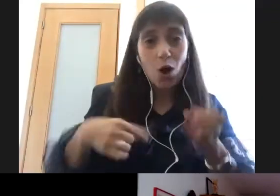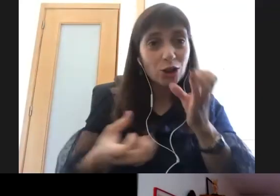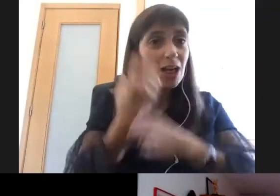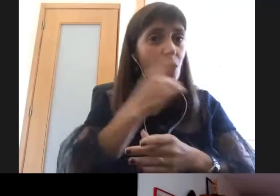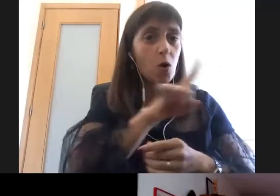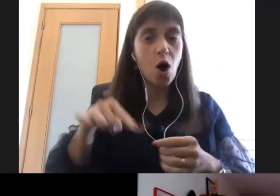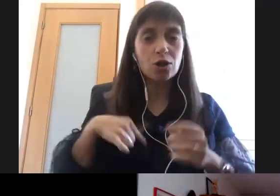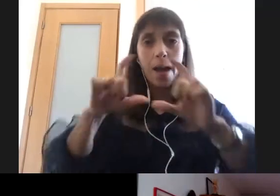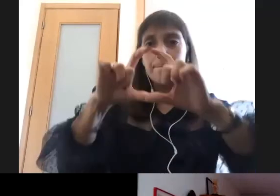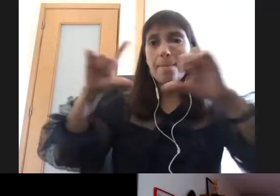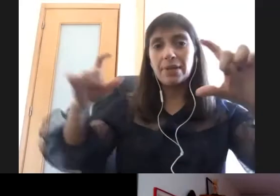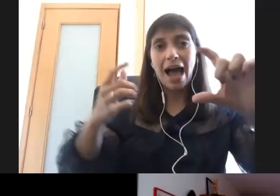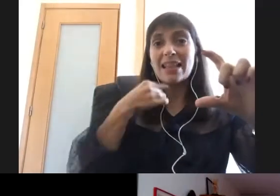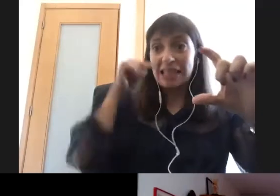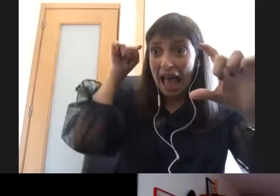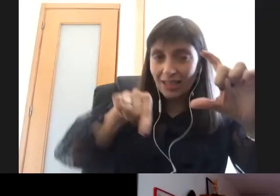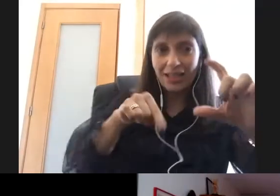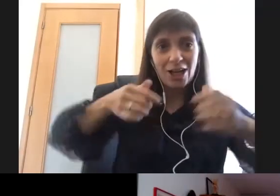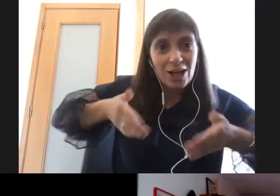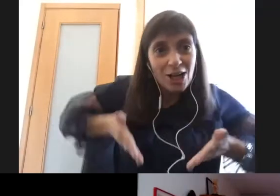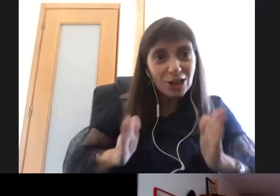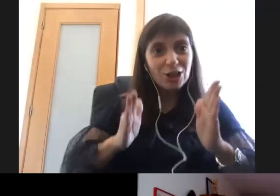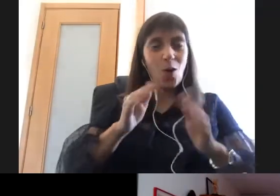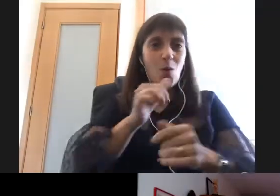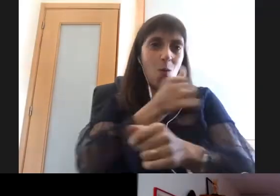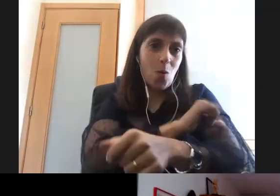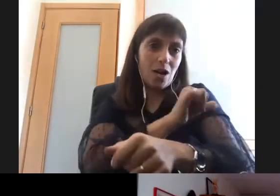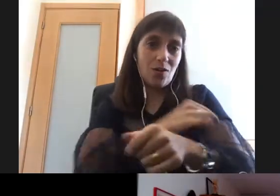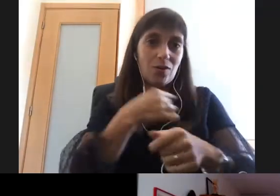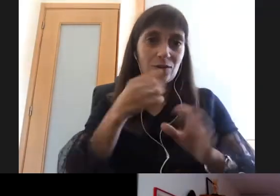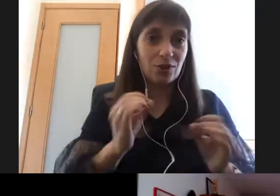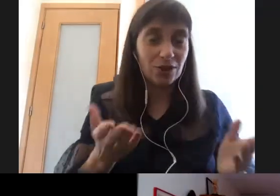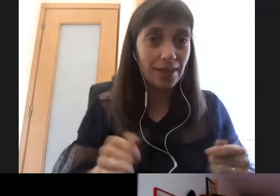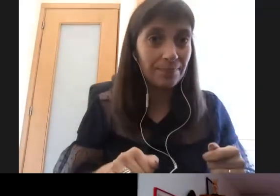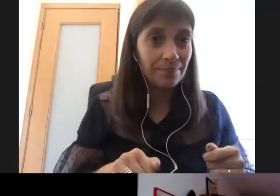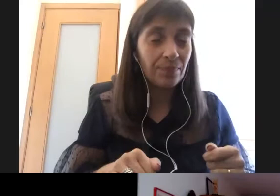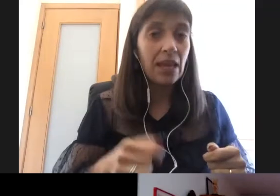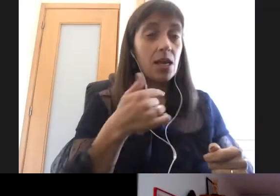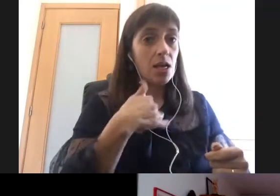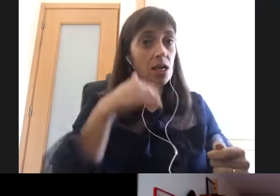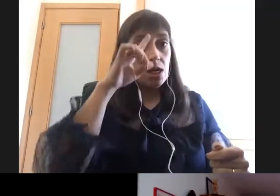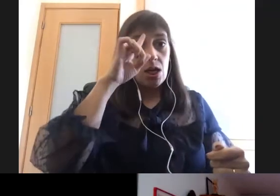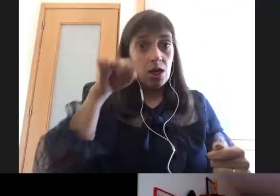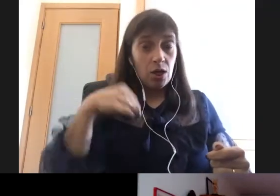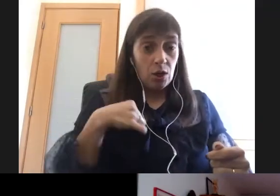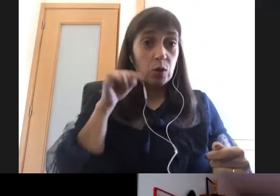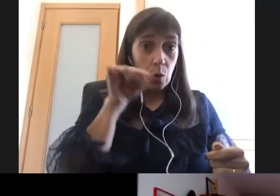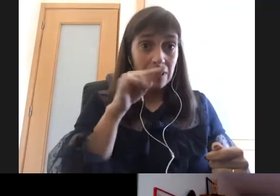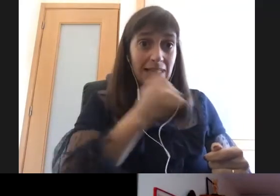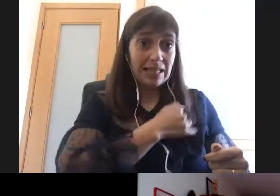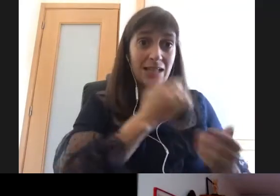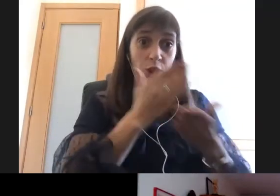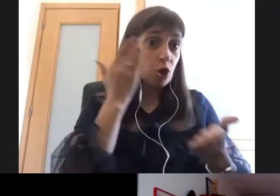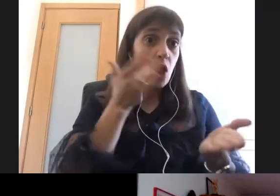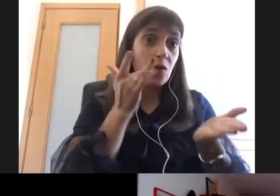informando... Olha, aqui que o Rio de Janeiro nasceu. Aqui que fomos batizados. primeira coisa que soube da existência foi no seu livro. o Carioca, sabe? No seu livro.